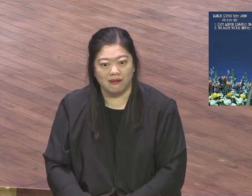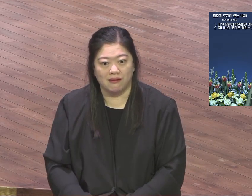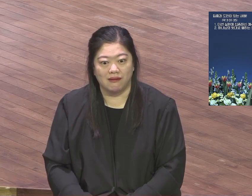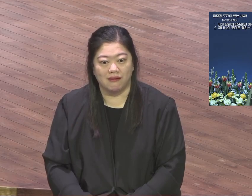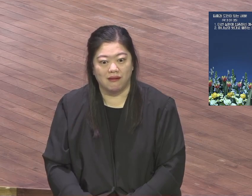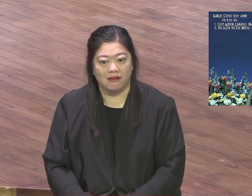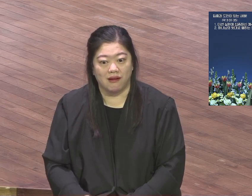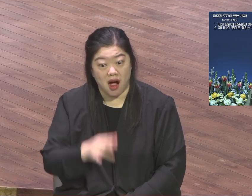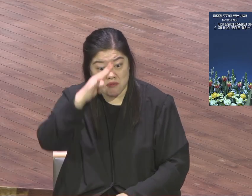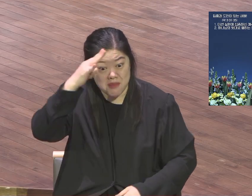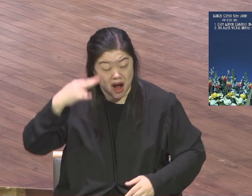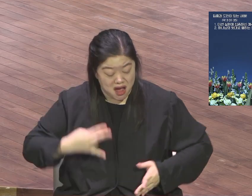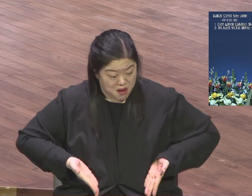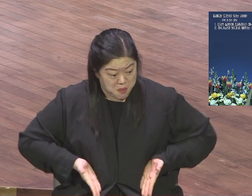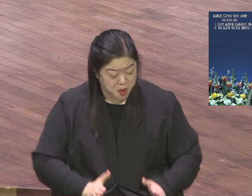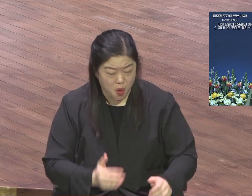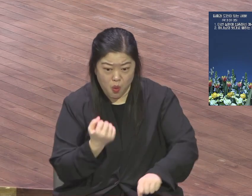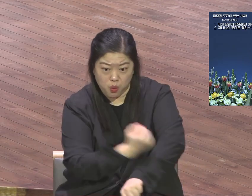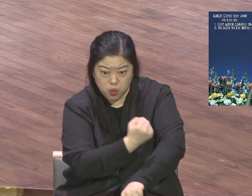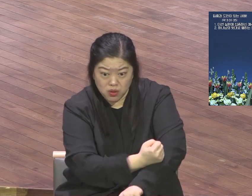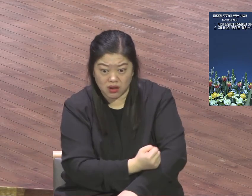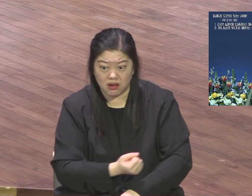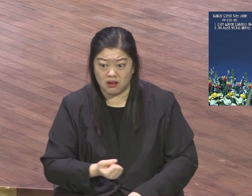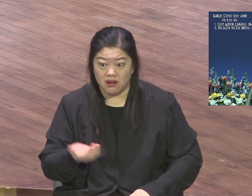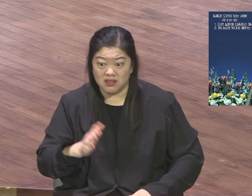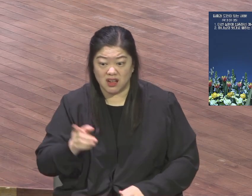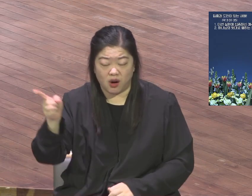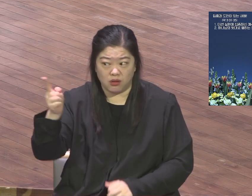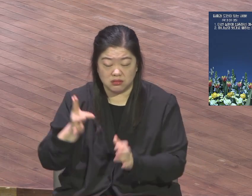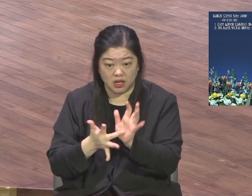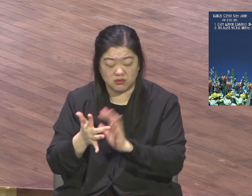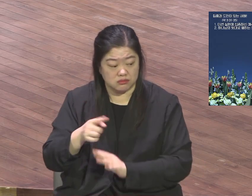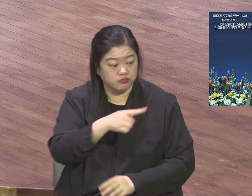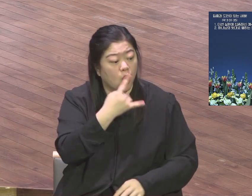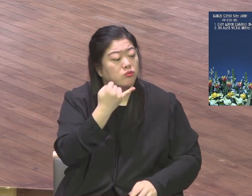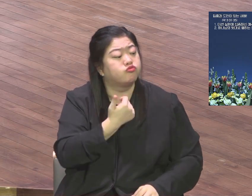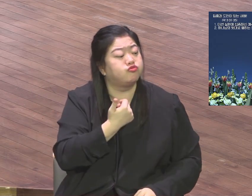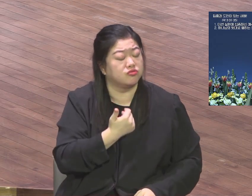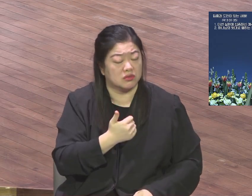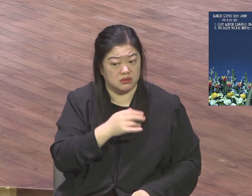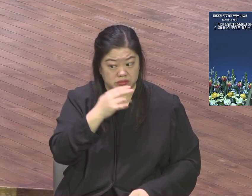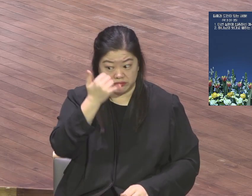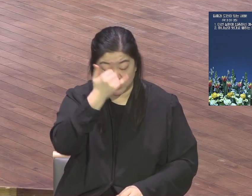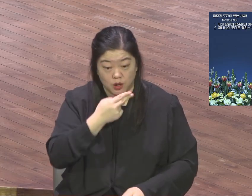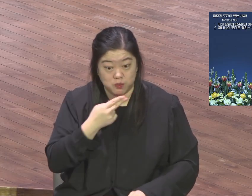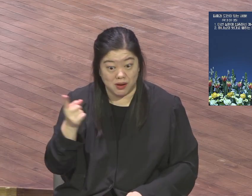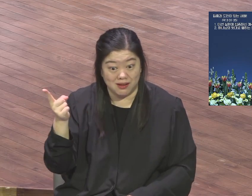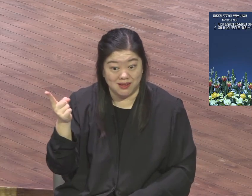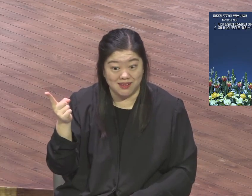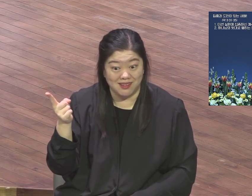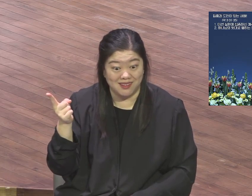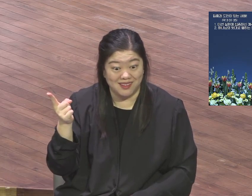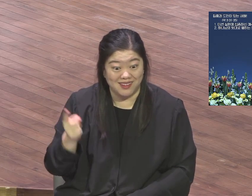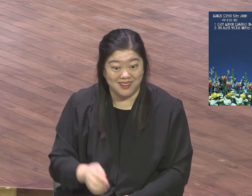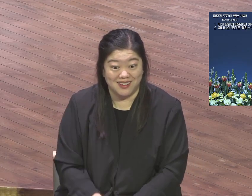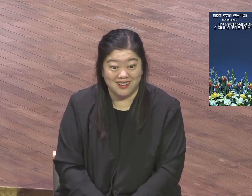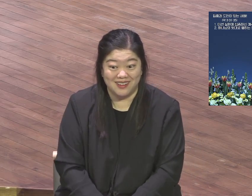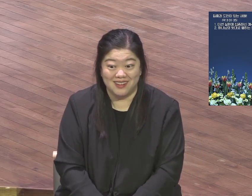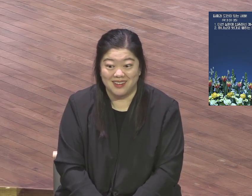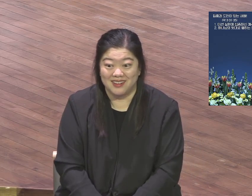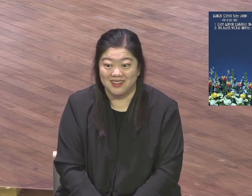아니 어머니 누가 내 어머니냐? 근데 예수님께서는 이 말씀과 함께